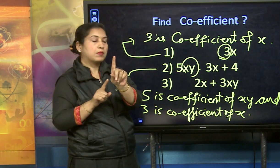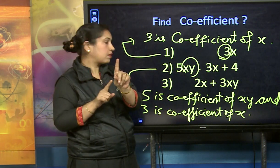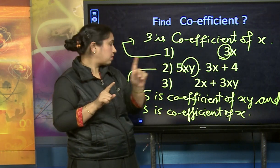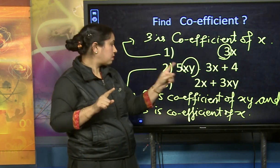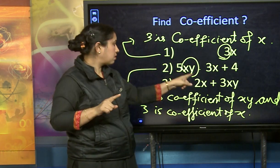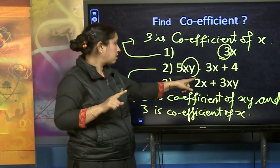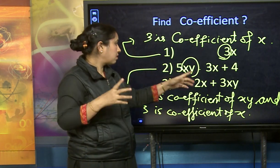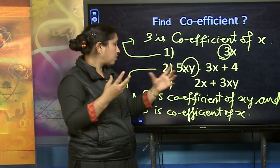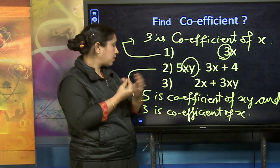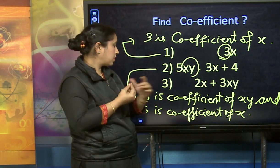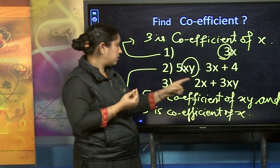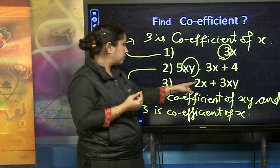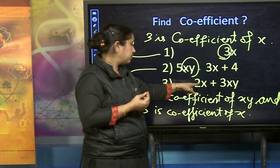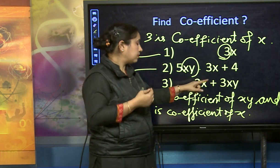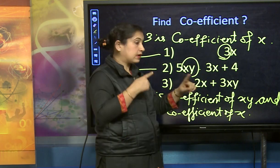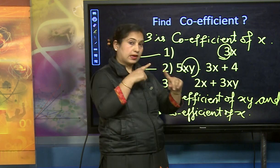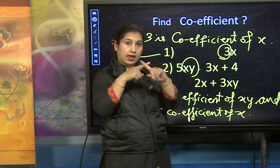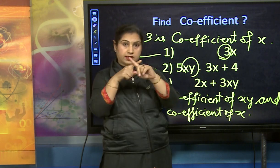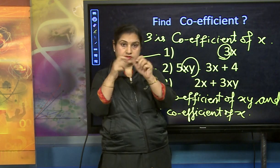और एक्स राय के साथ में